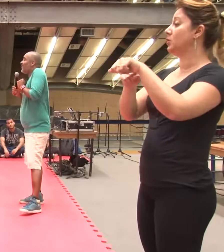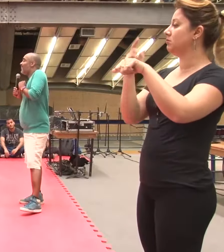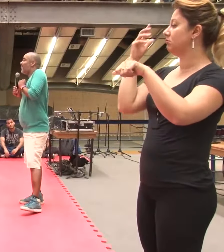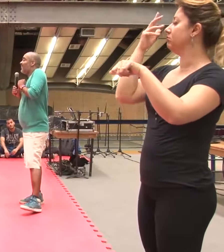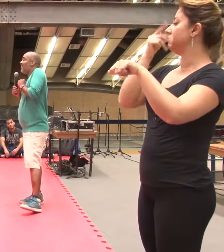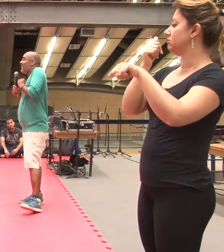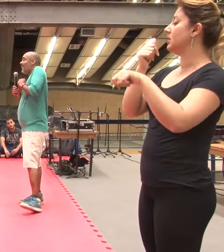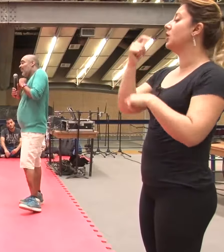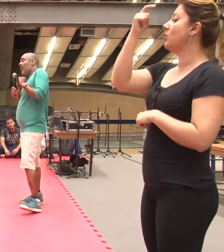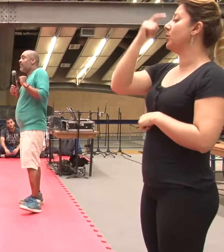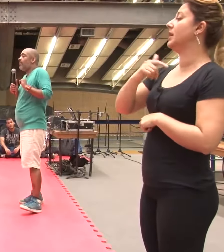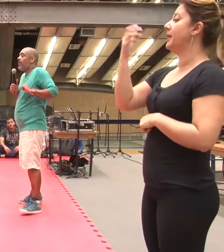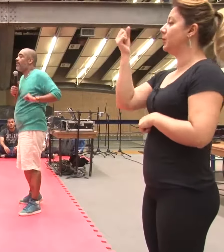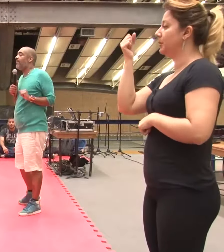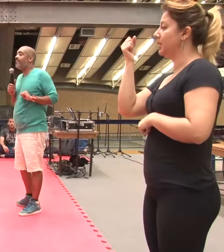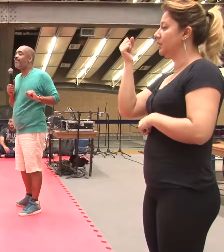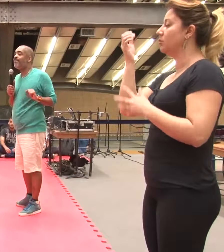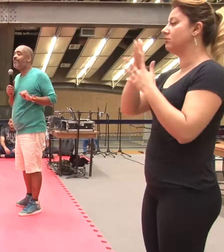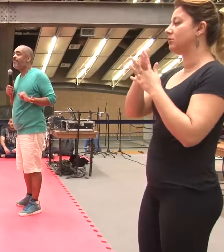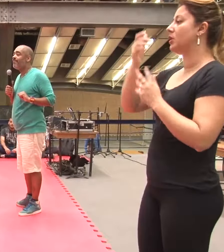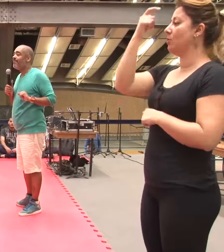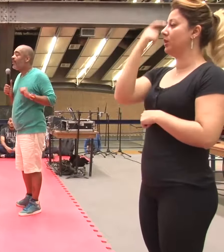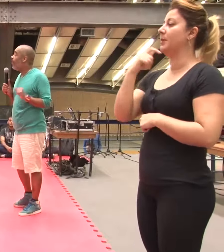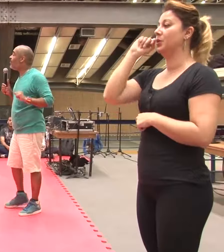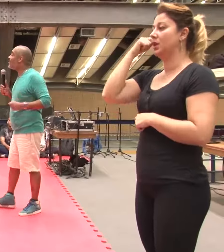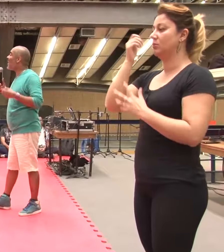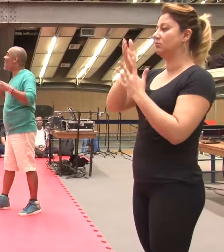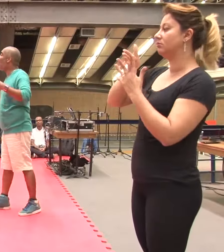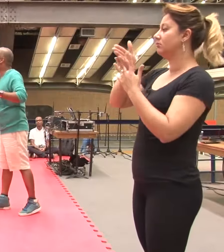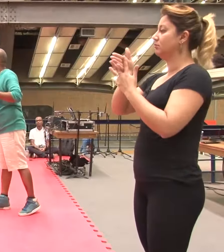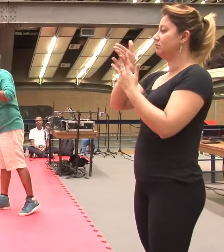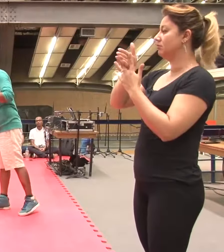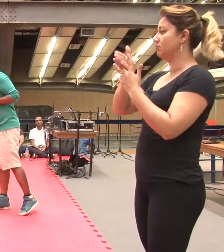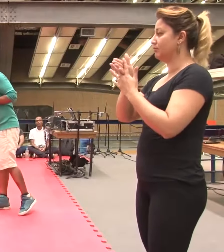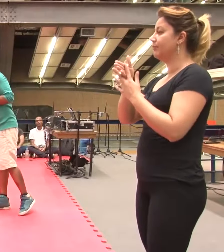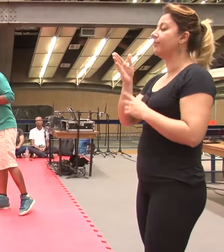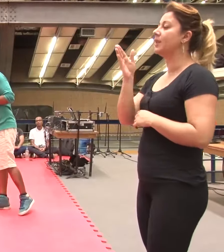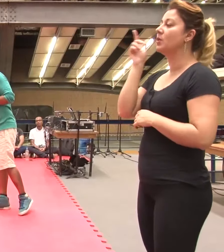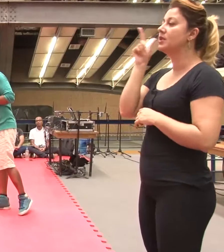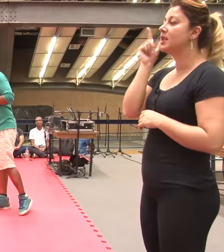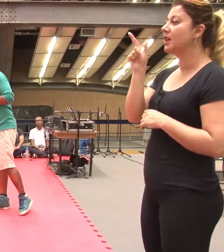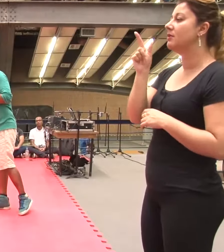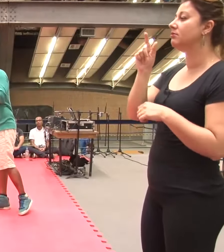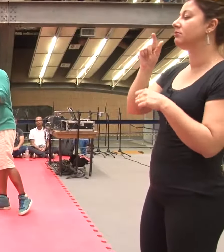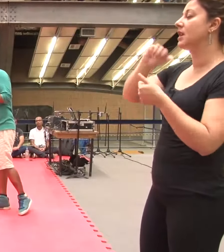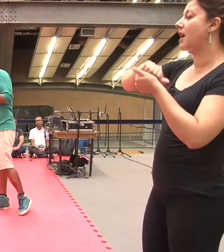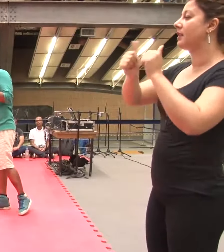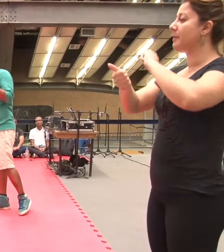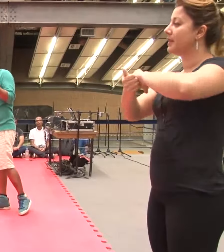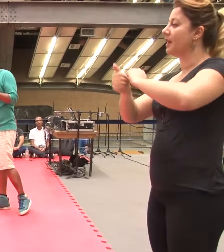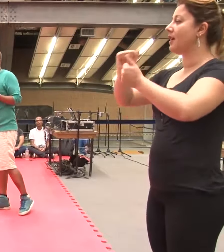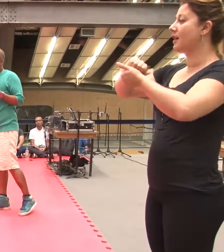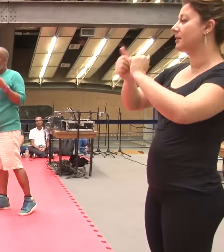branca e quando ser preta. O nome disso é negociação. Mas ela o